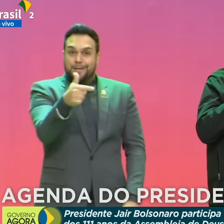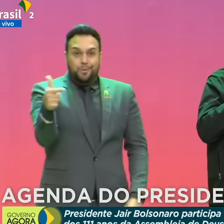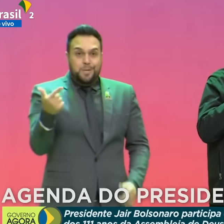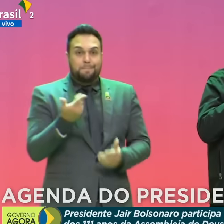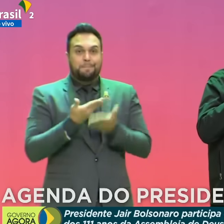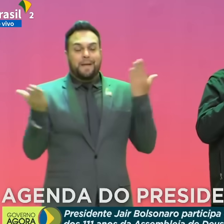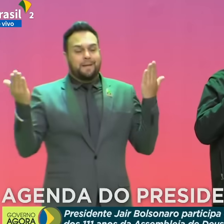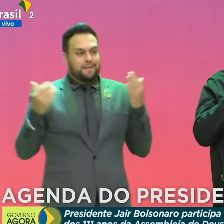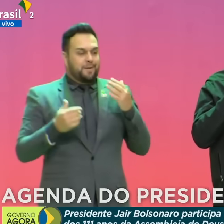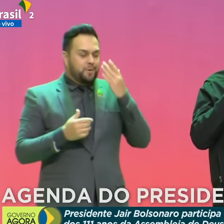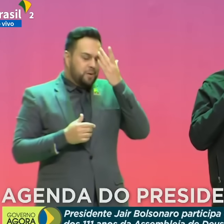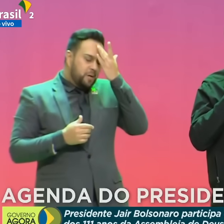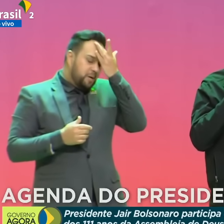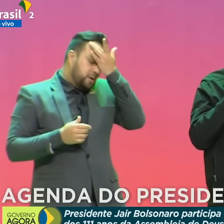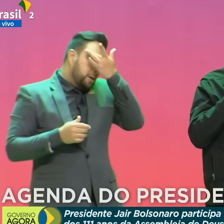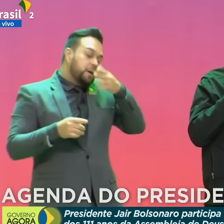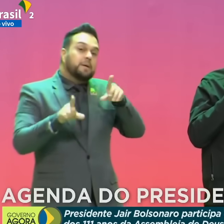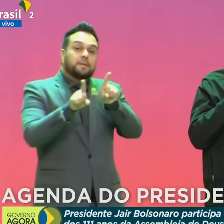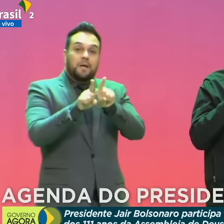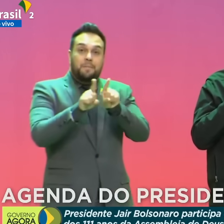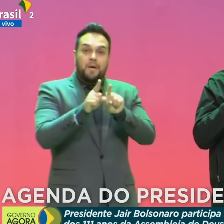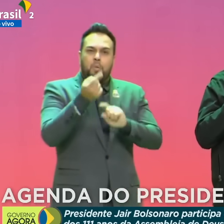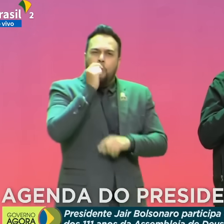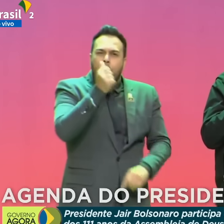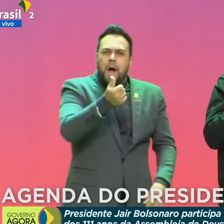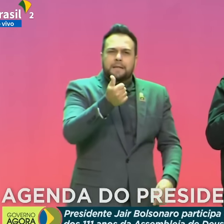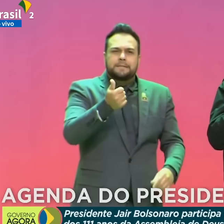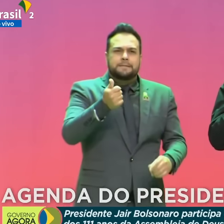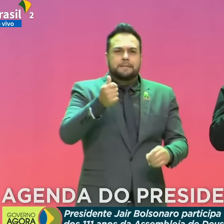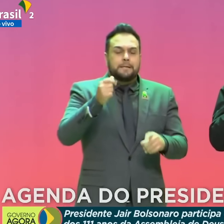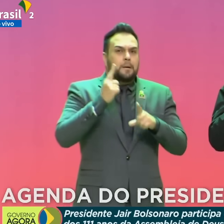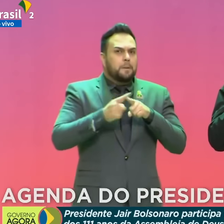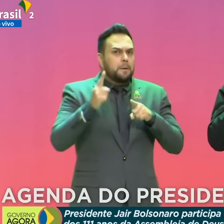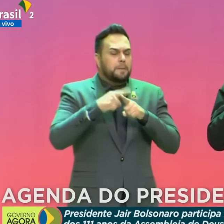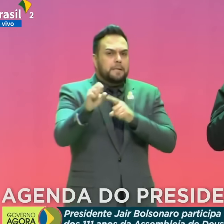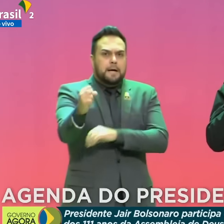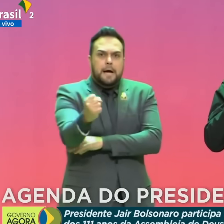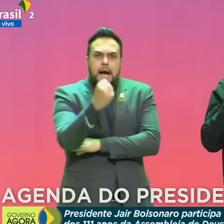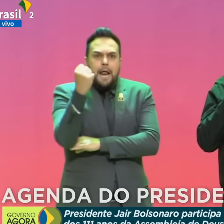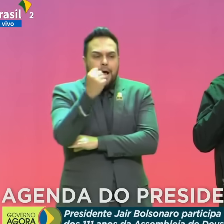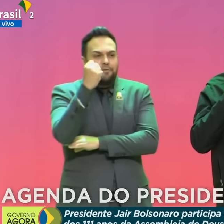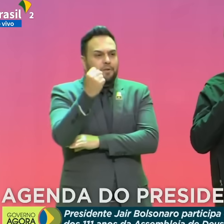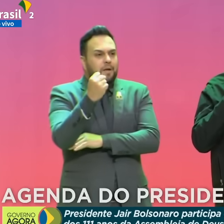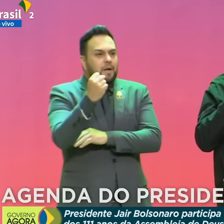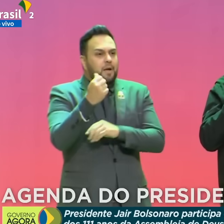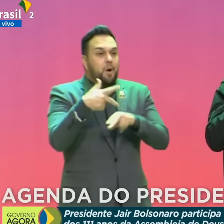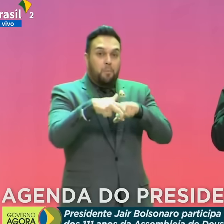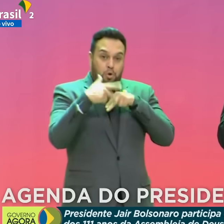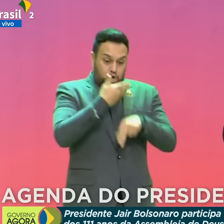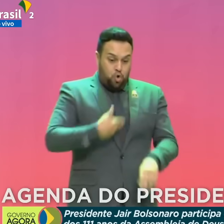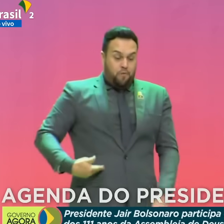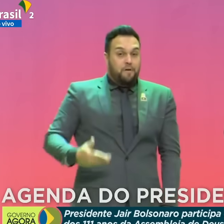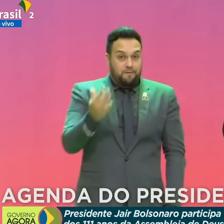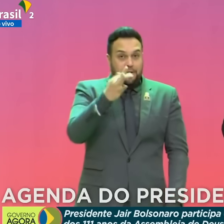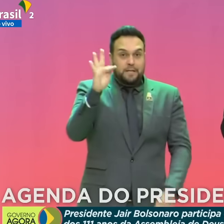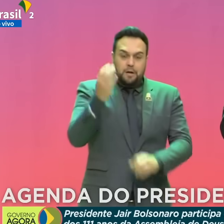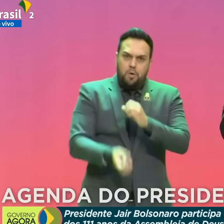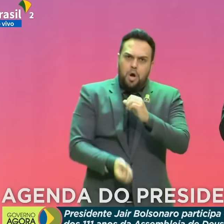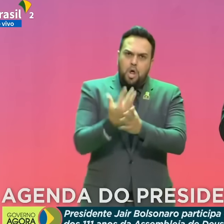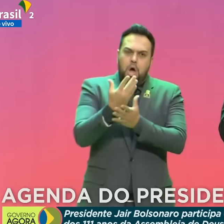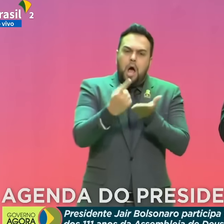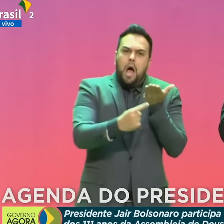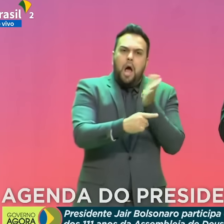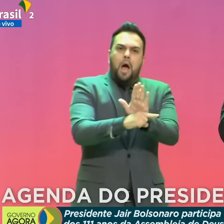tínhamos uma catástrofe se aproximando. Rapidamente criamos o auxílio emergencial. Por